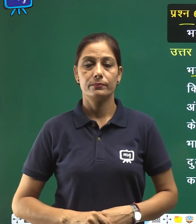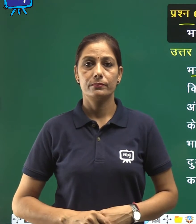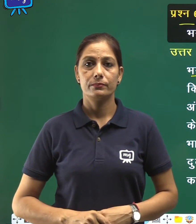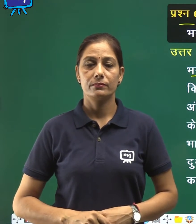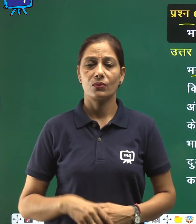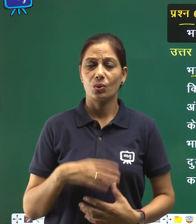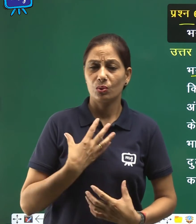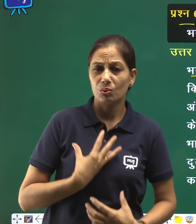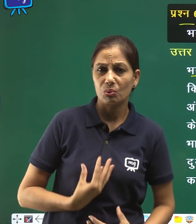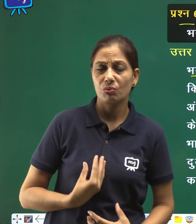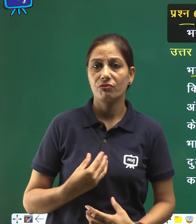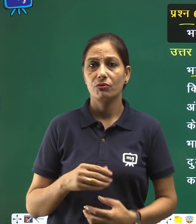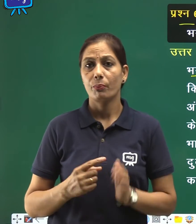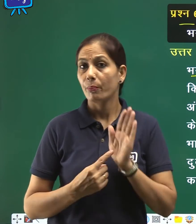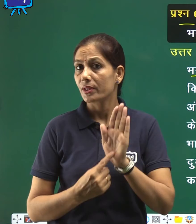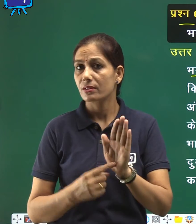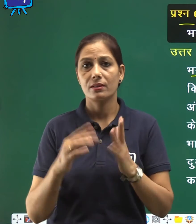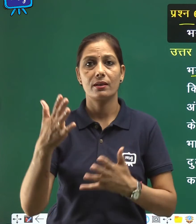शोक व्यक्त नहीं किया